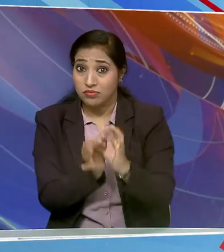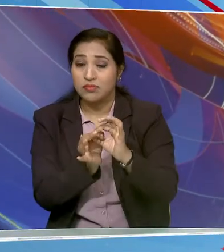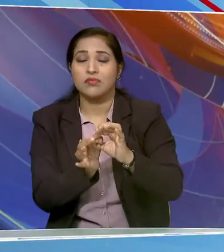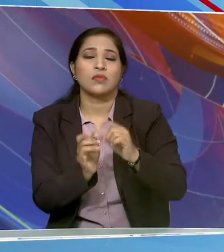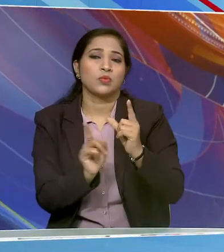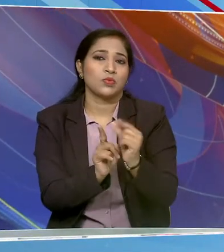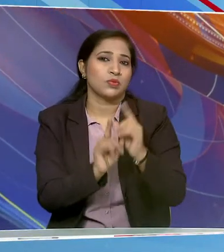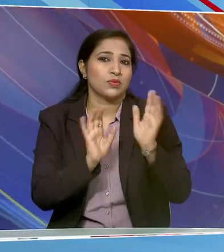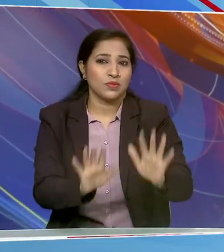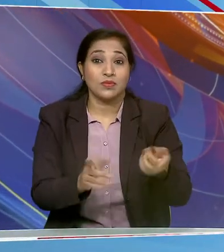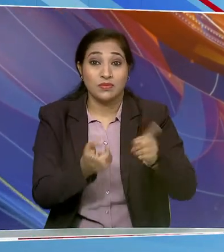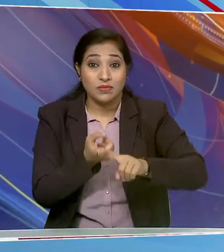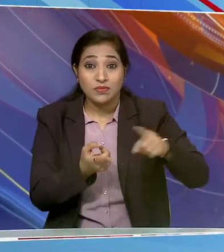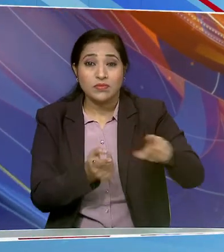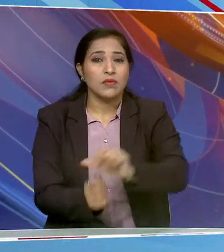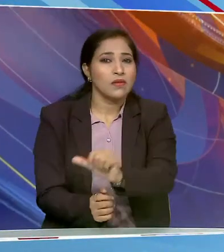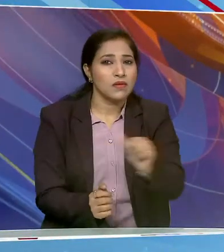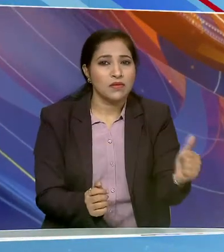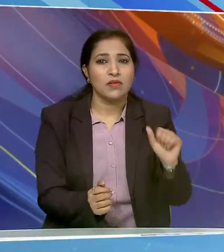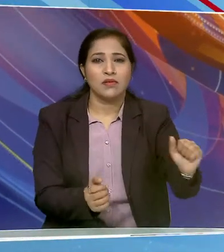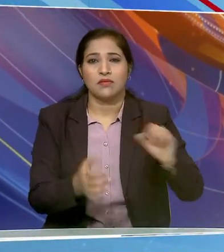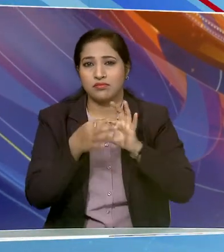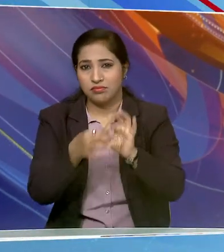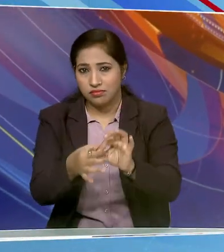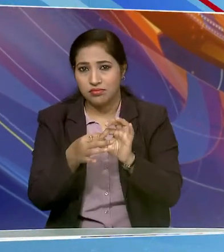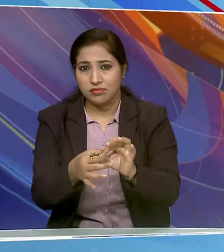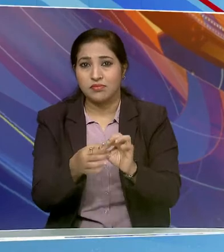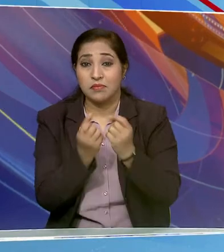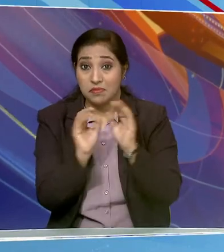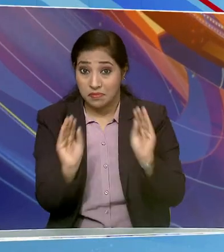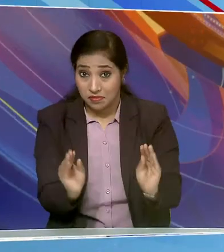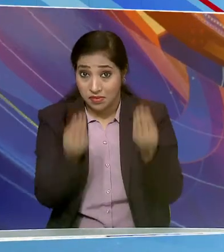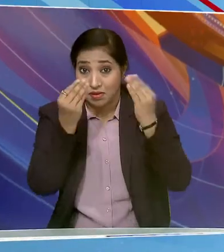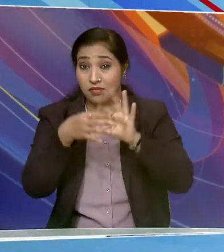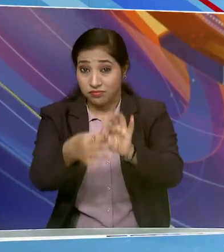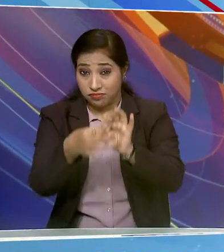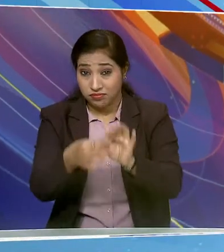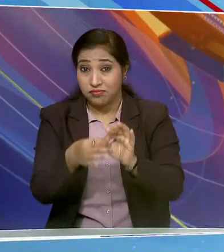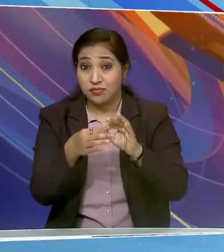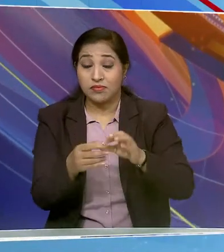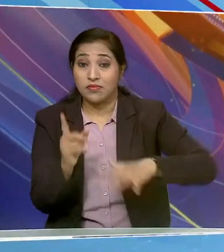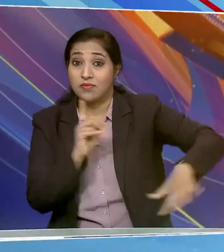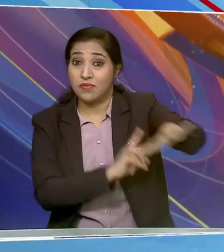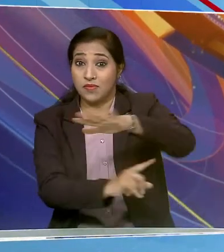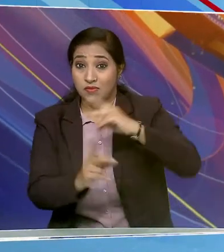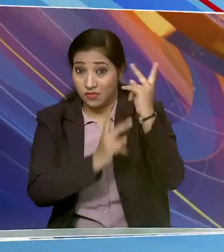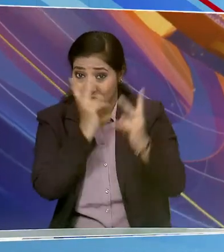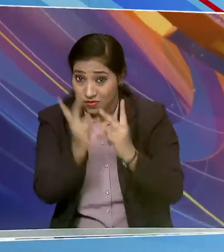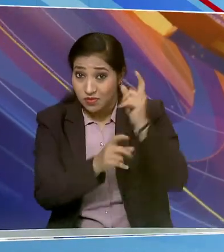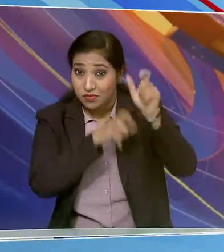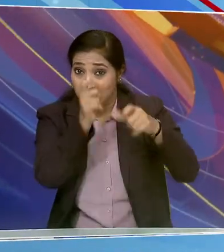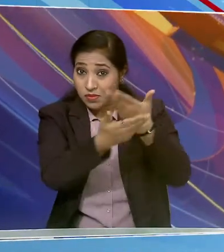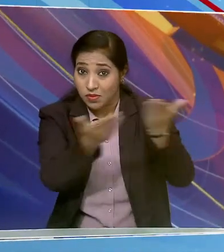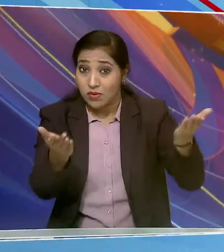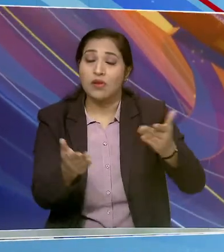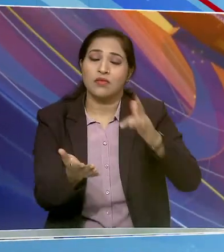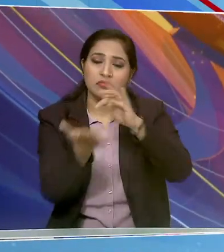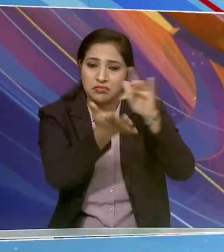है। इसके अतिरिक्त बेहतर कनेक्टिविटी से क्षेत्र के पर्यटन स्थलों को लाभ